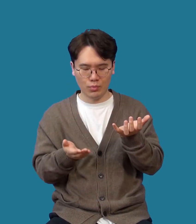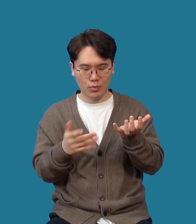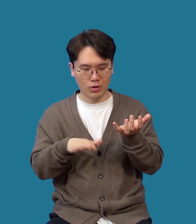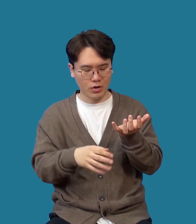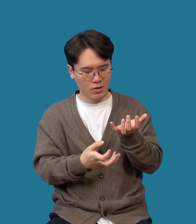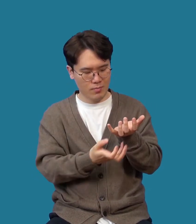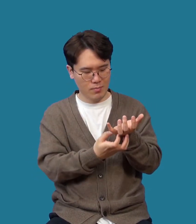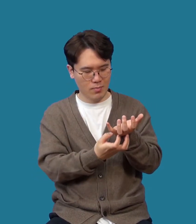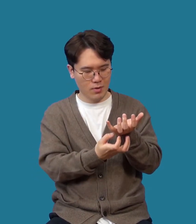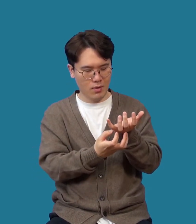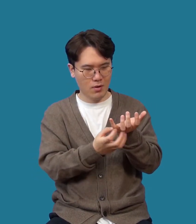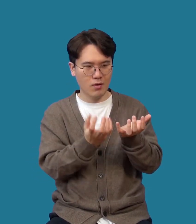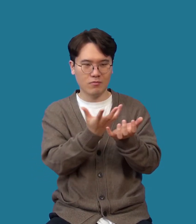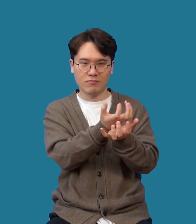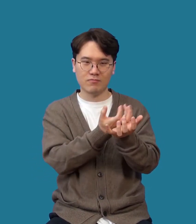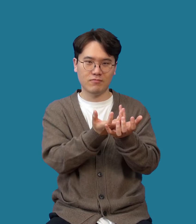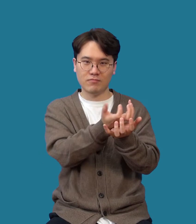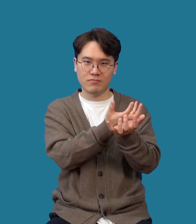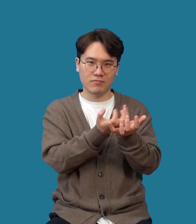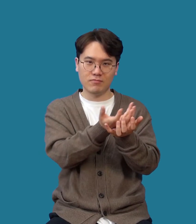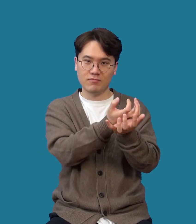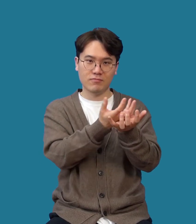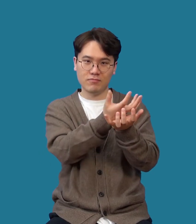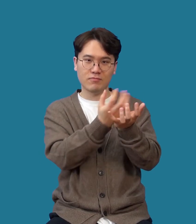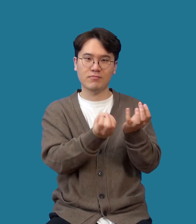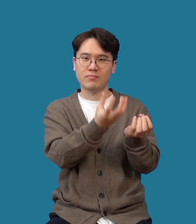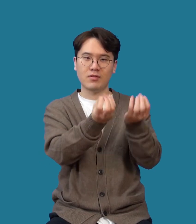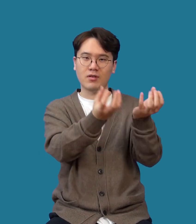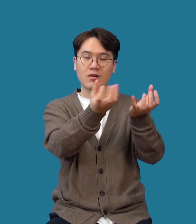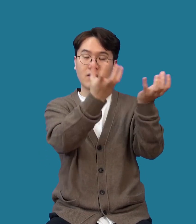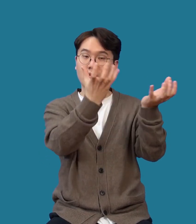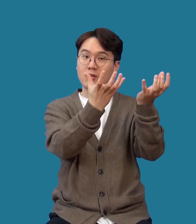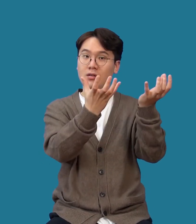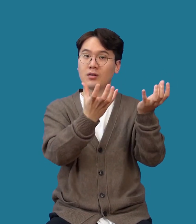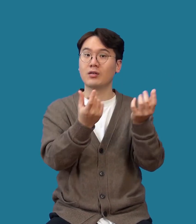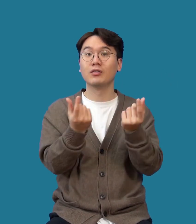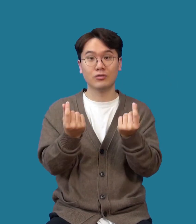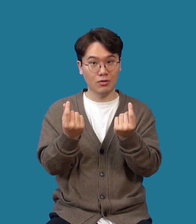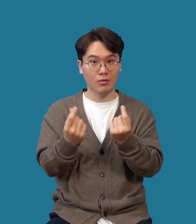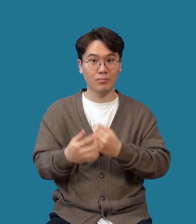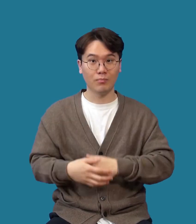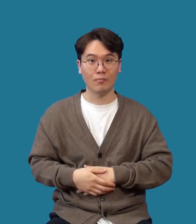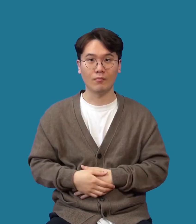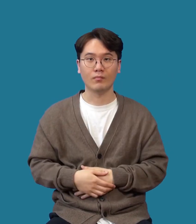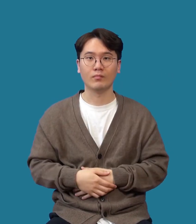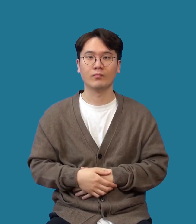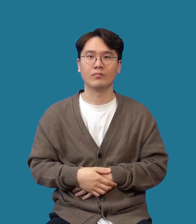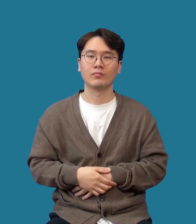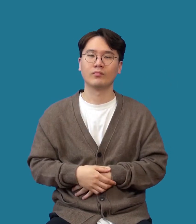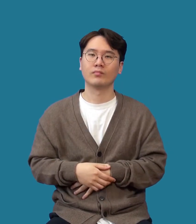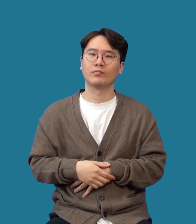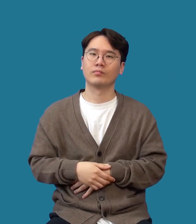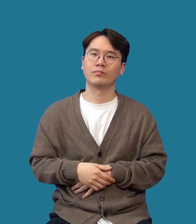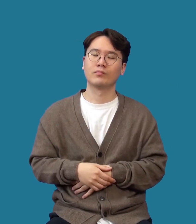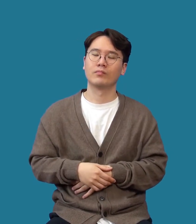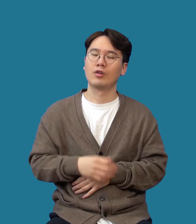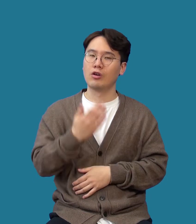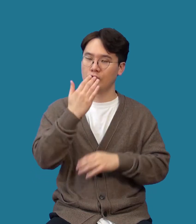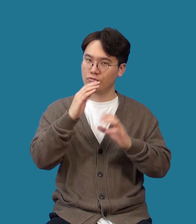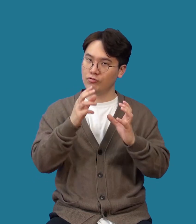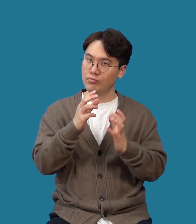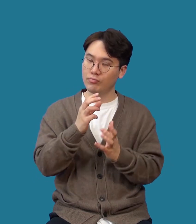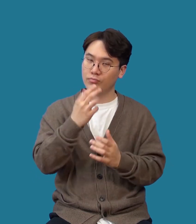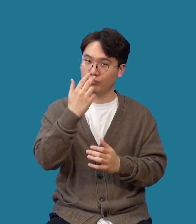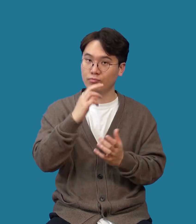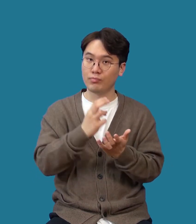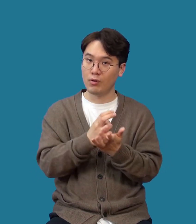있던 건더기가 막 요동을 치면서 부글부글 끓어오르지 않습니까? 그것처럼 율법이 우리